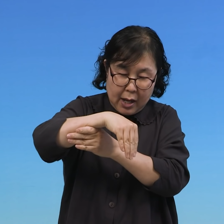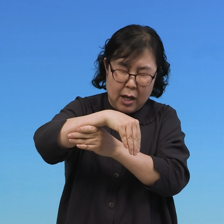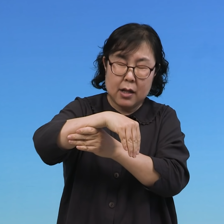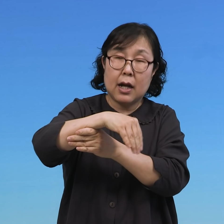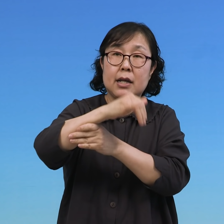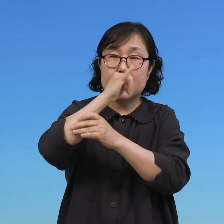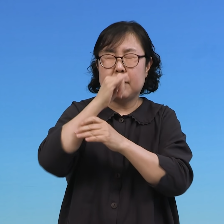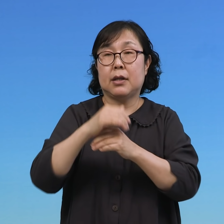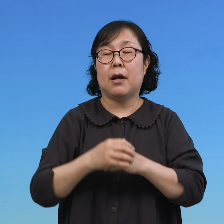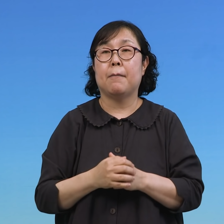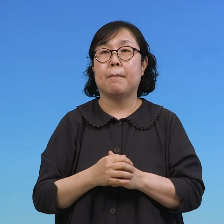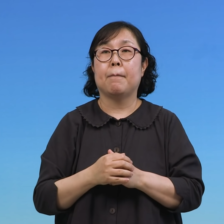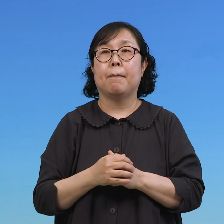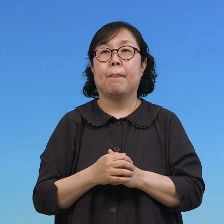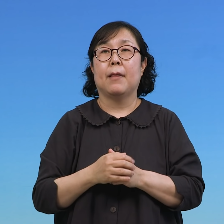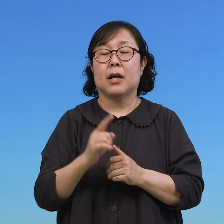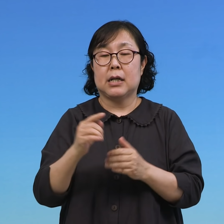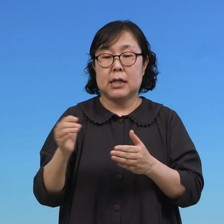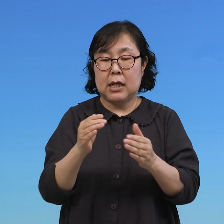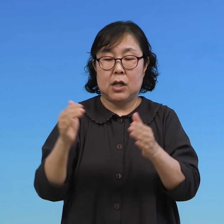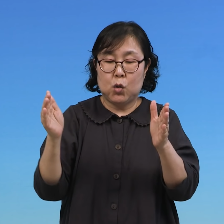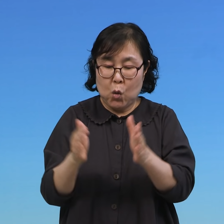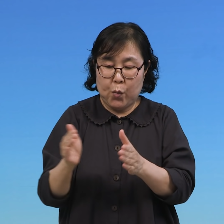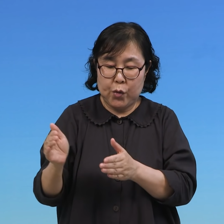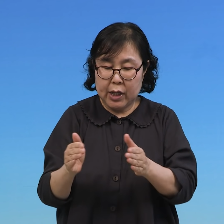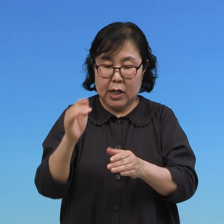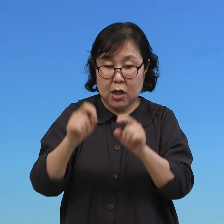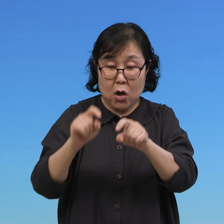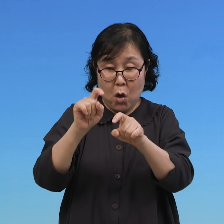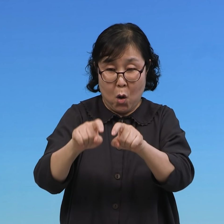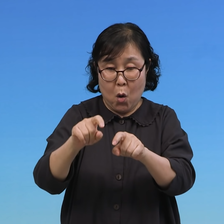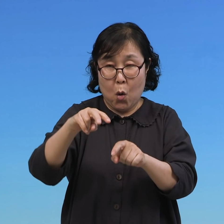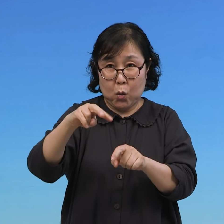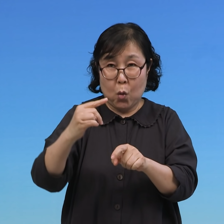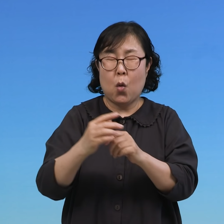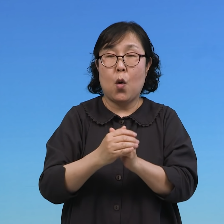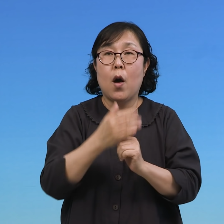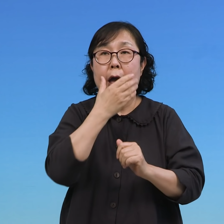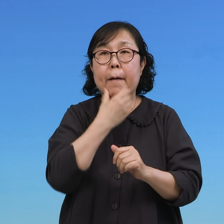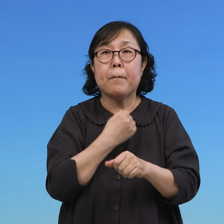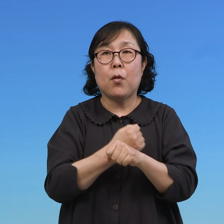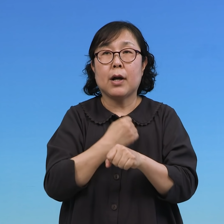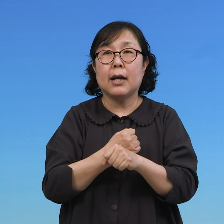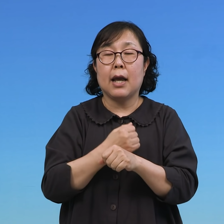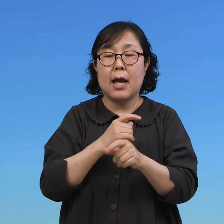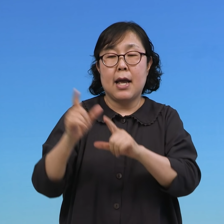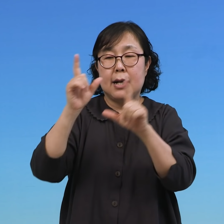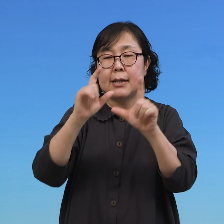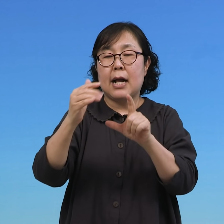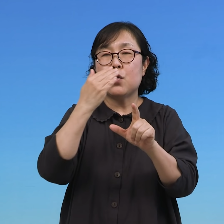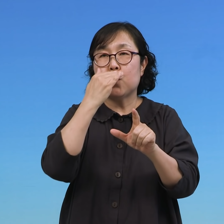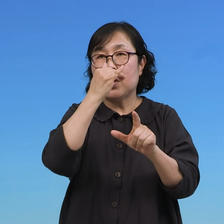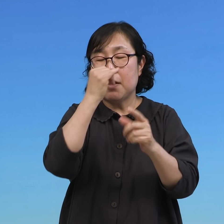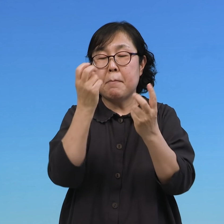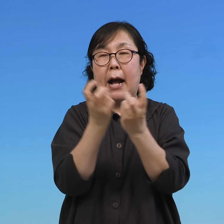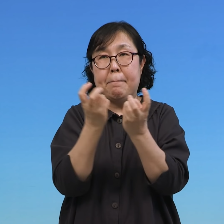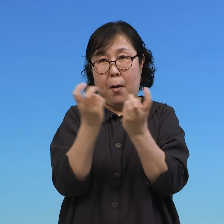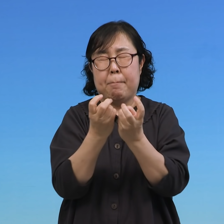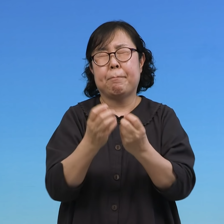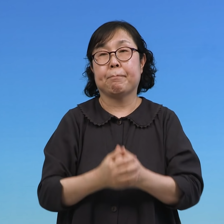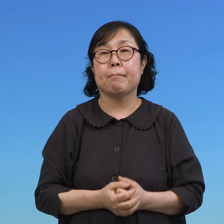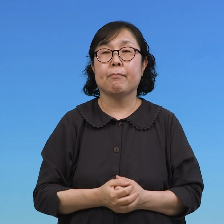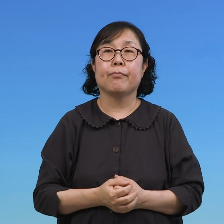나타난다. 그 길이 좁은 길을 걸어도 행복하게 살 수 있는 비결이다. 주님이